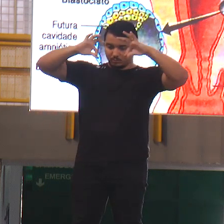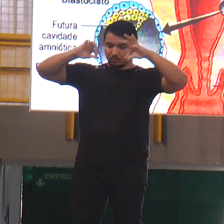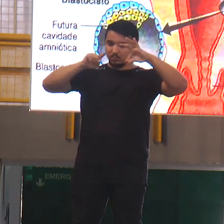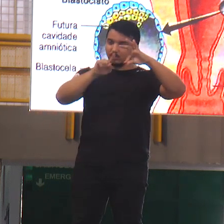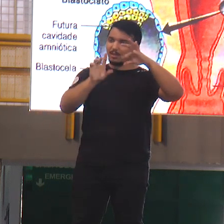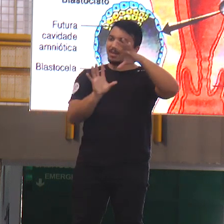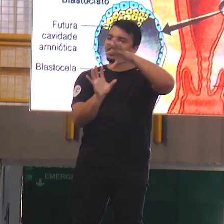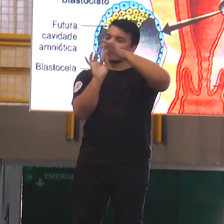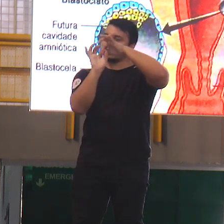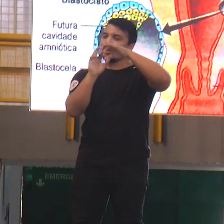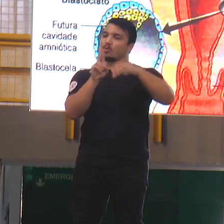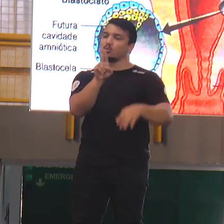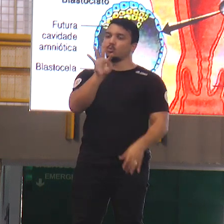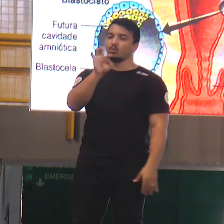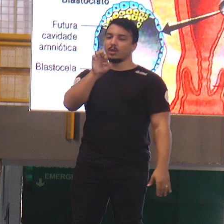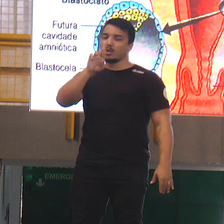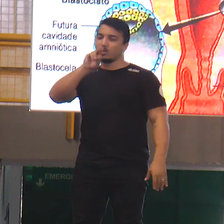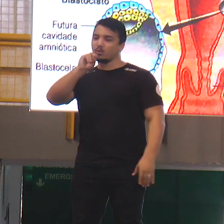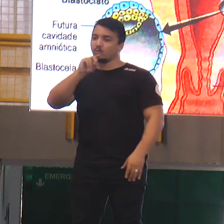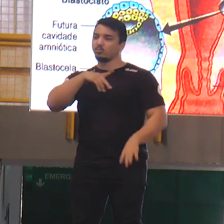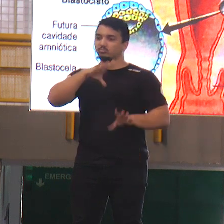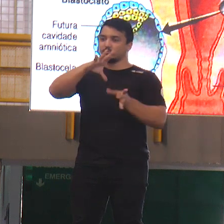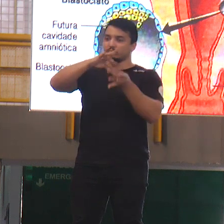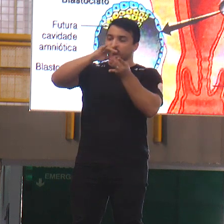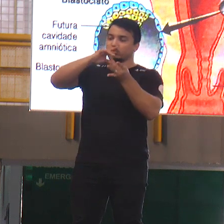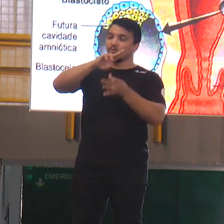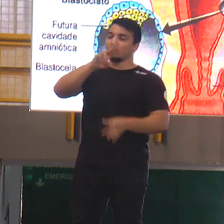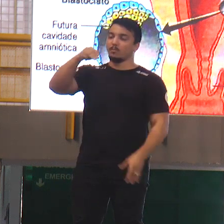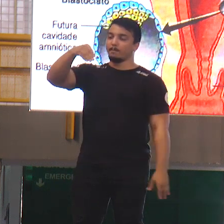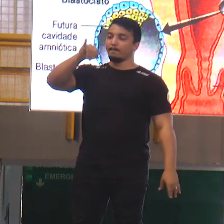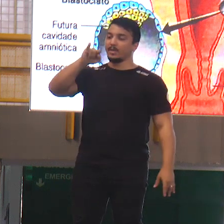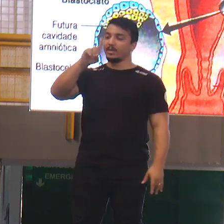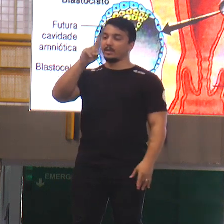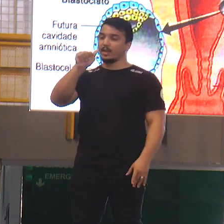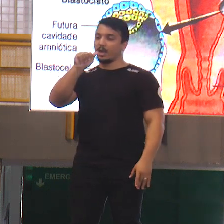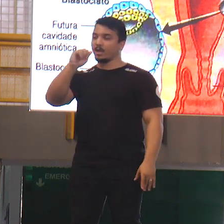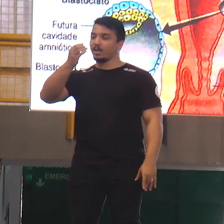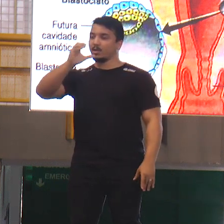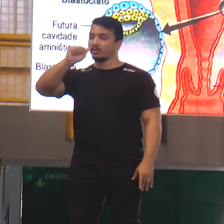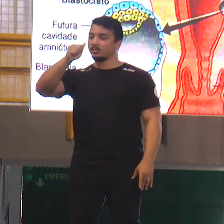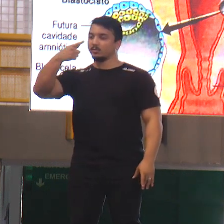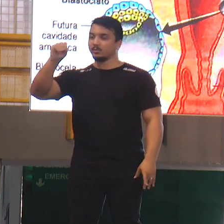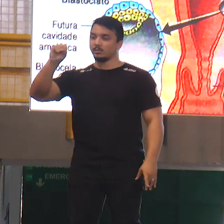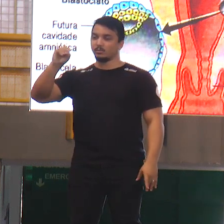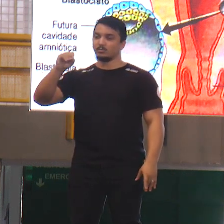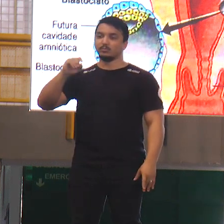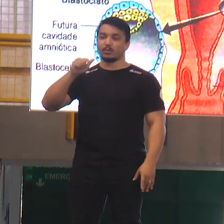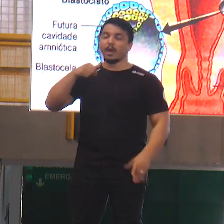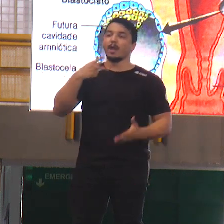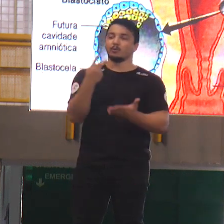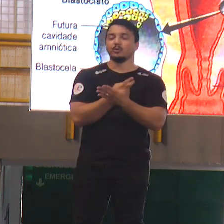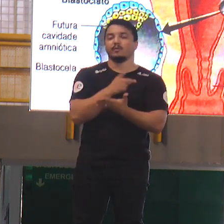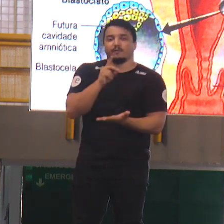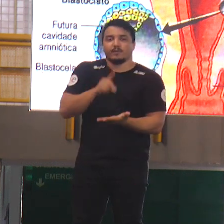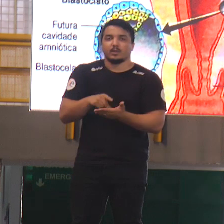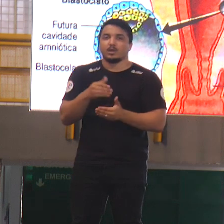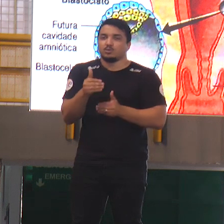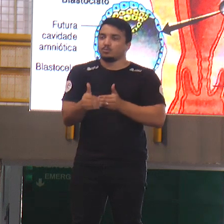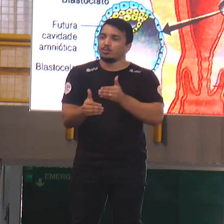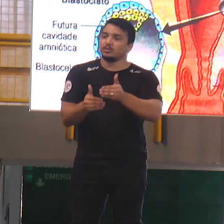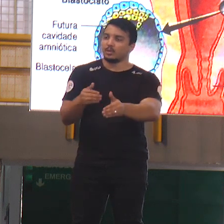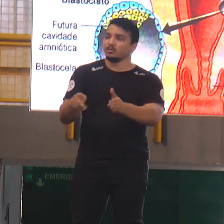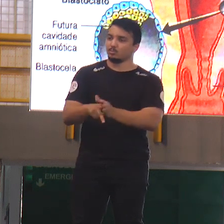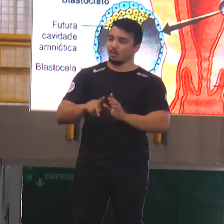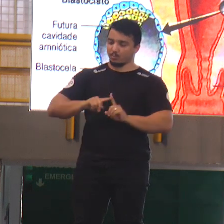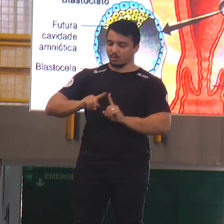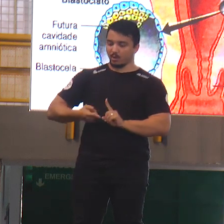chamado de quê? Chamado de nidação, ok? E aí começa então, de fato, um